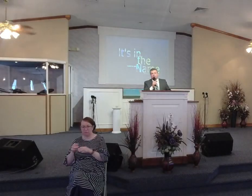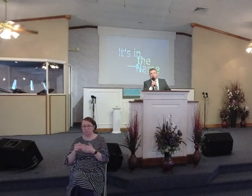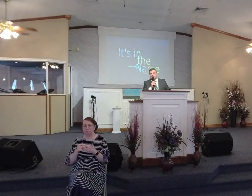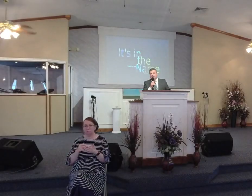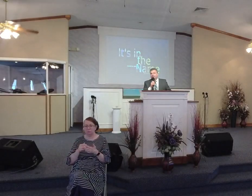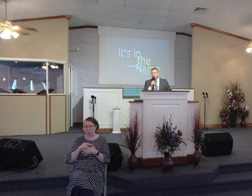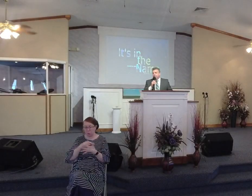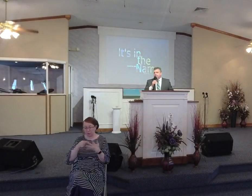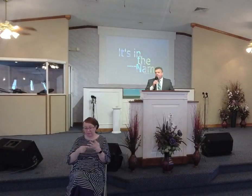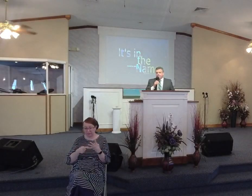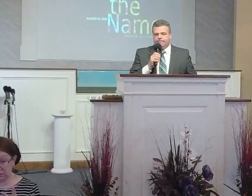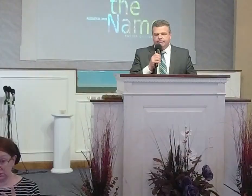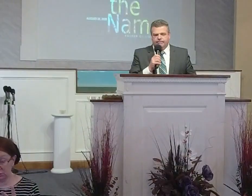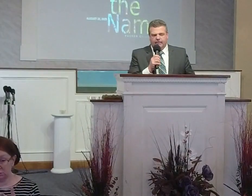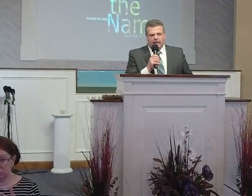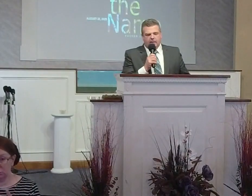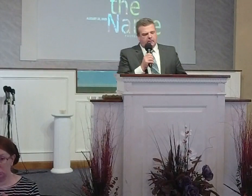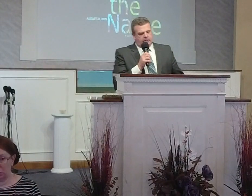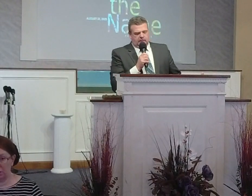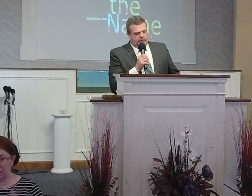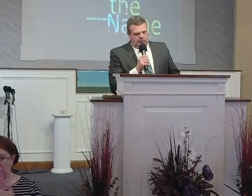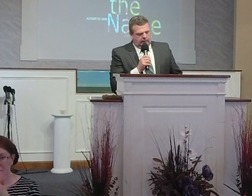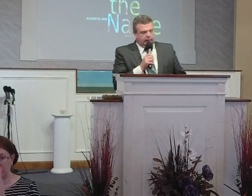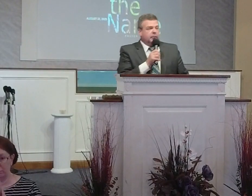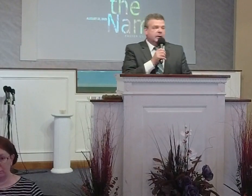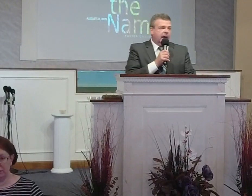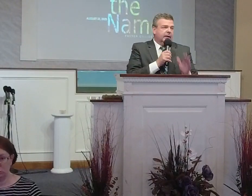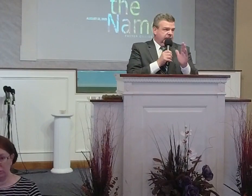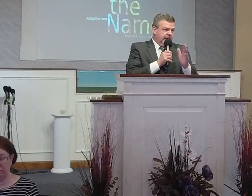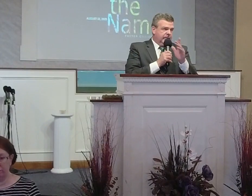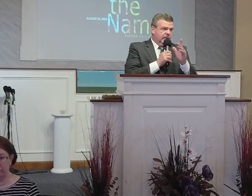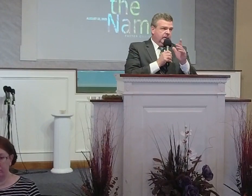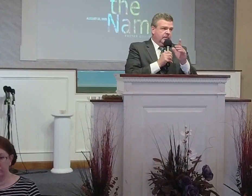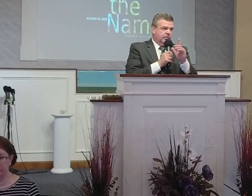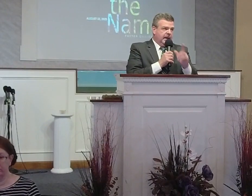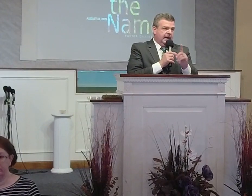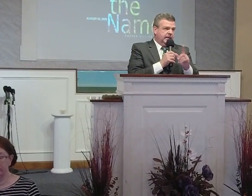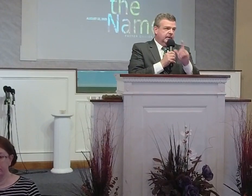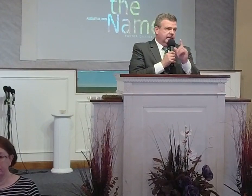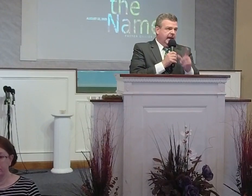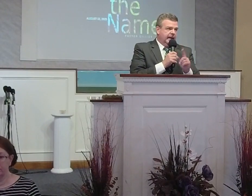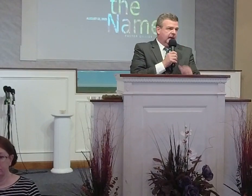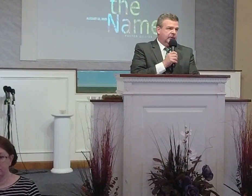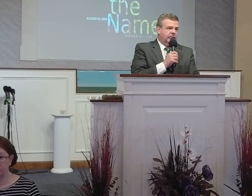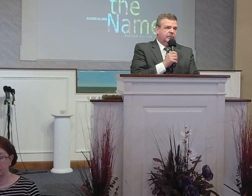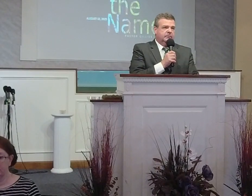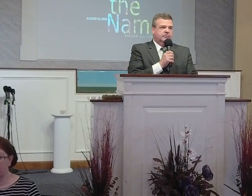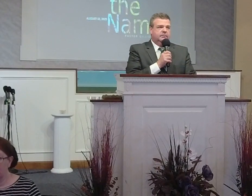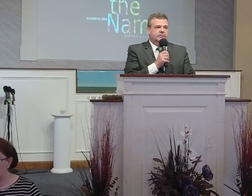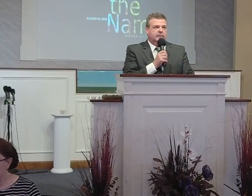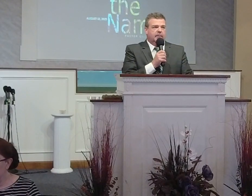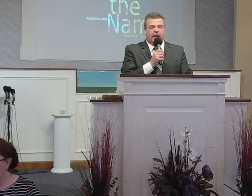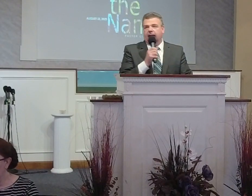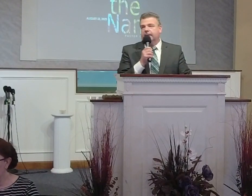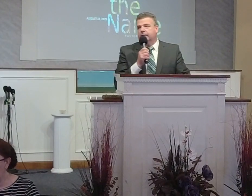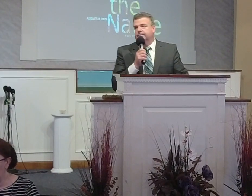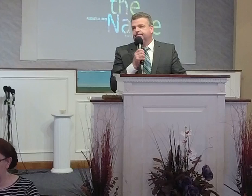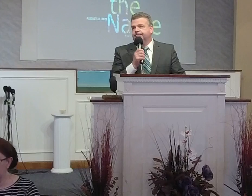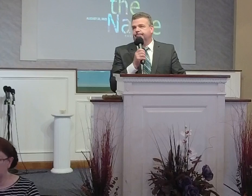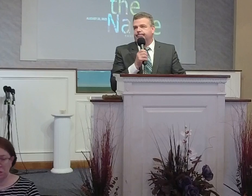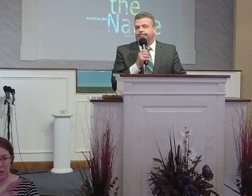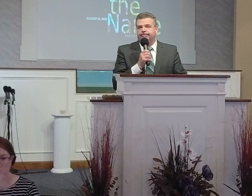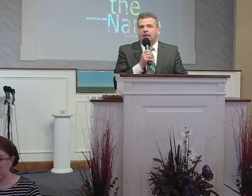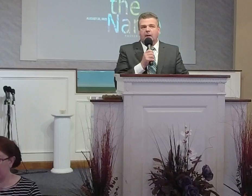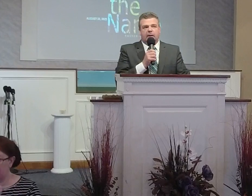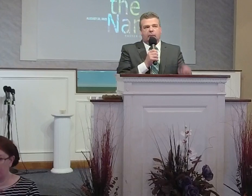debes controlarte, porque esto es lo que te va a mantener en paz. Vivir para Dios nunca es un